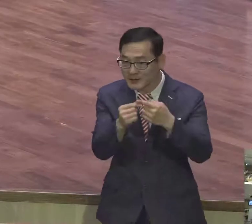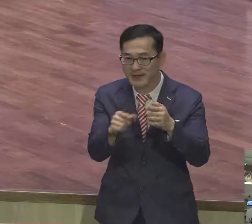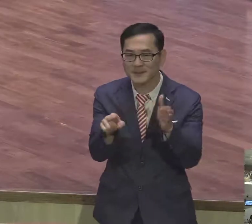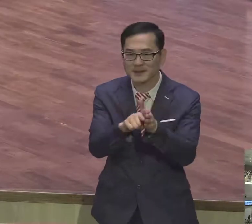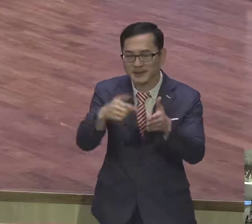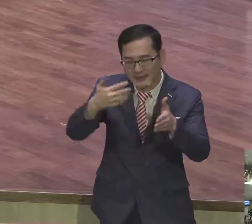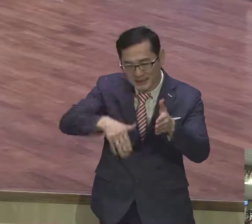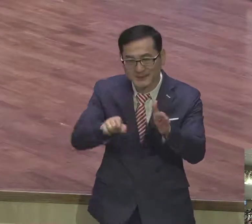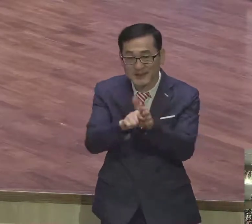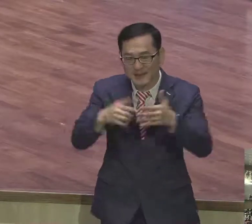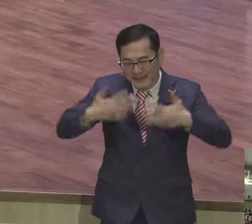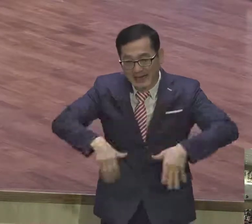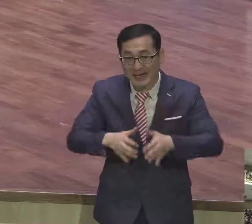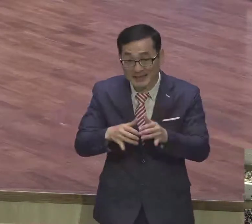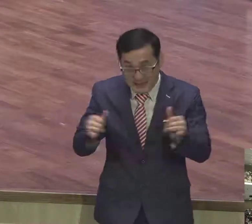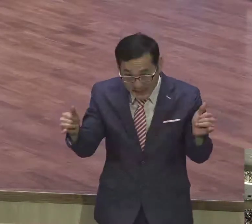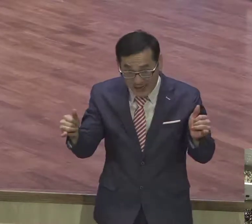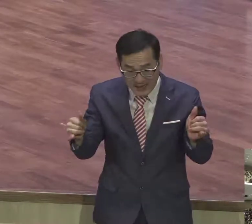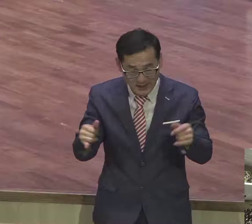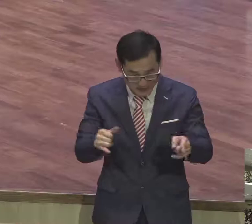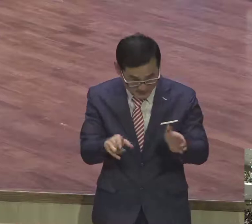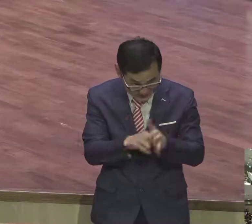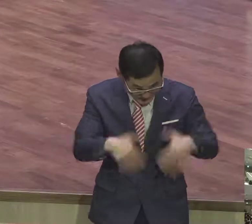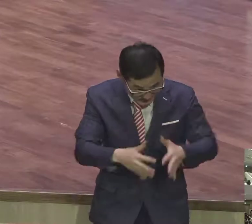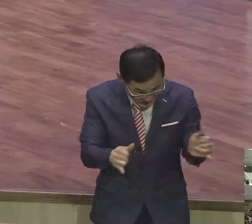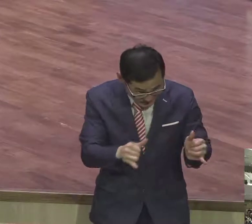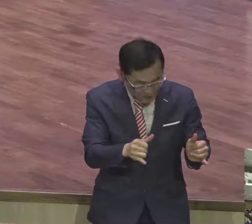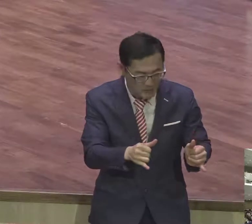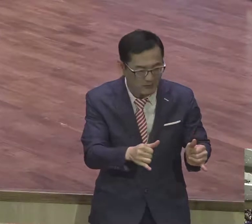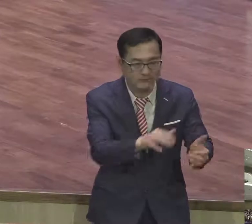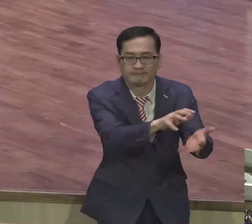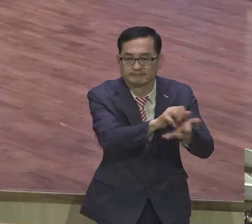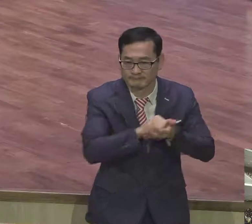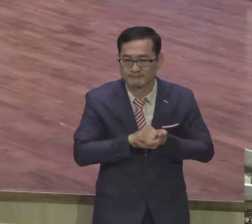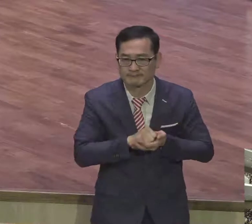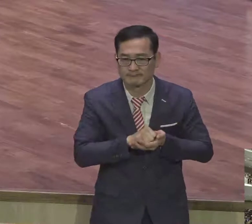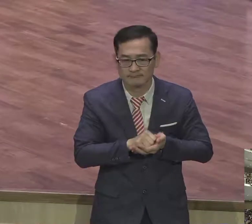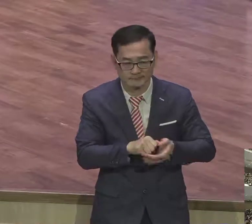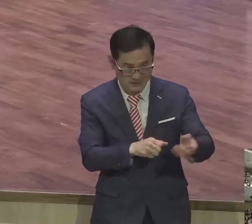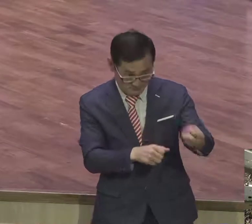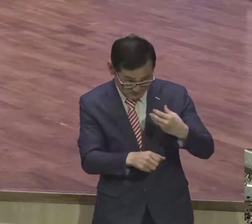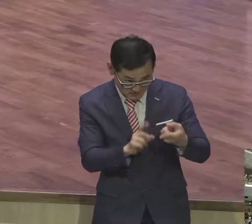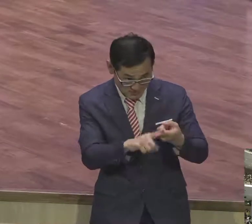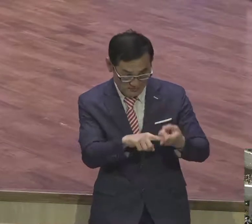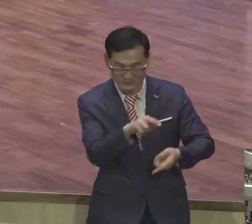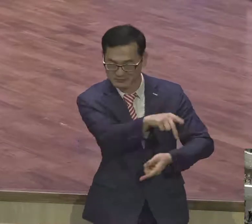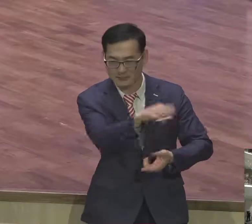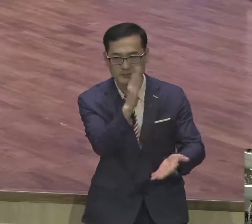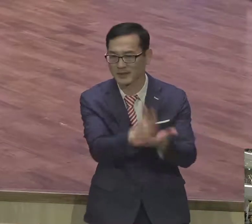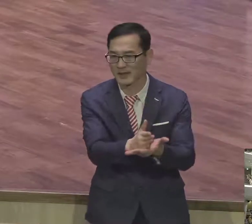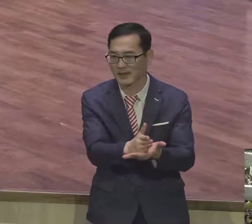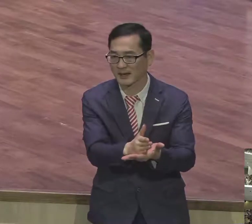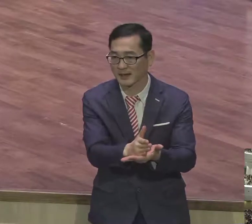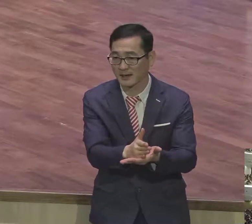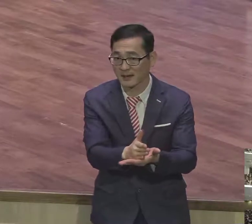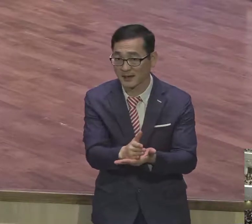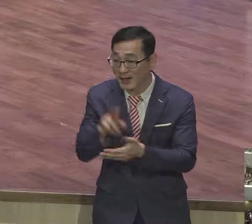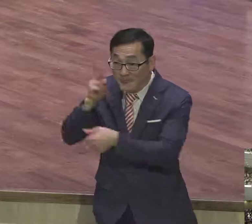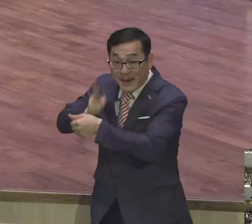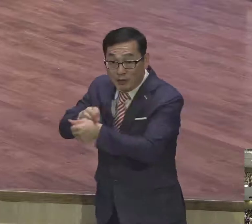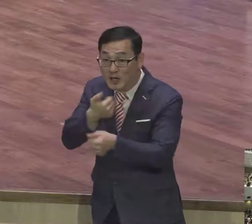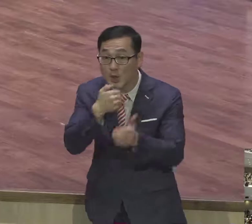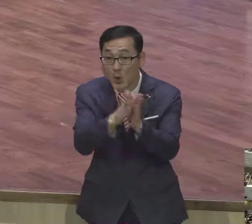너희가 받되 그의 의견을 비판하지 말라 사도 바울이 로마교회 편지 쓸